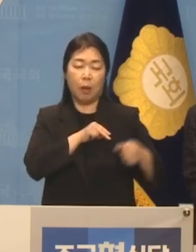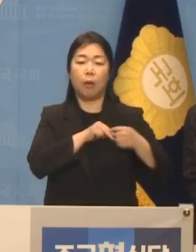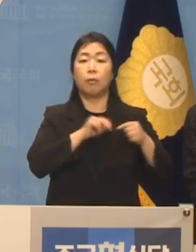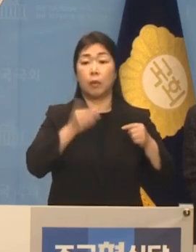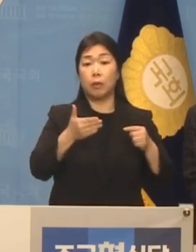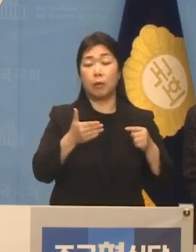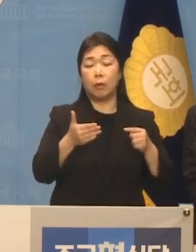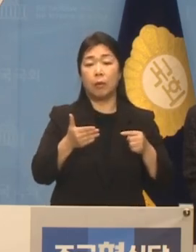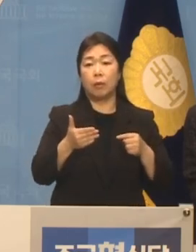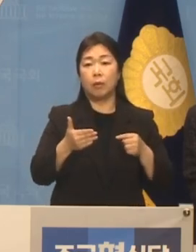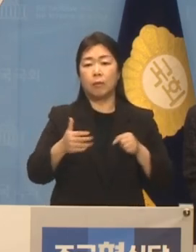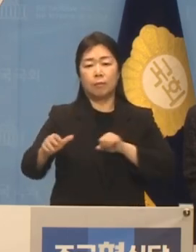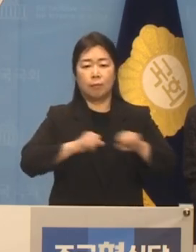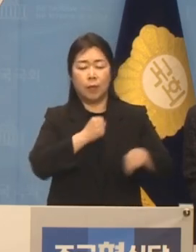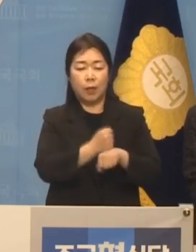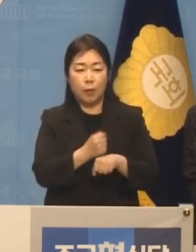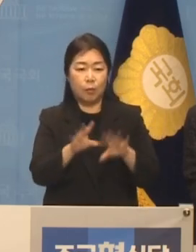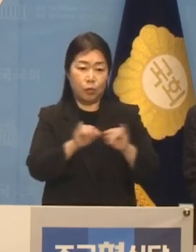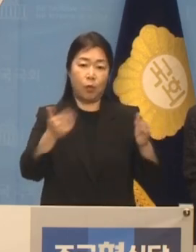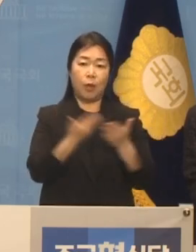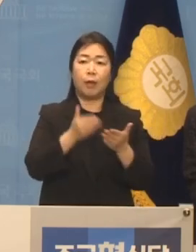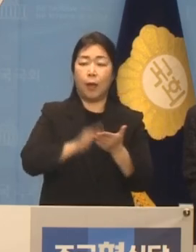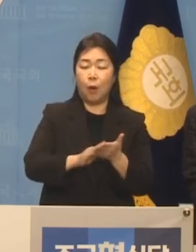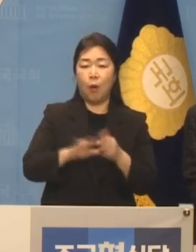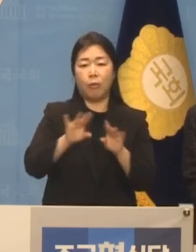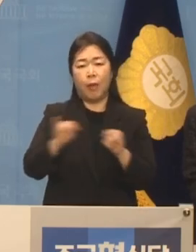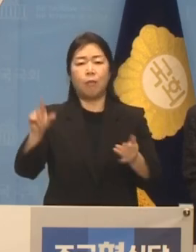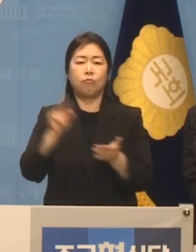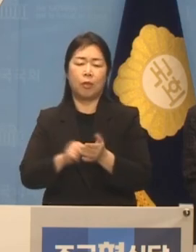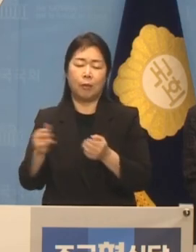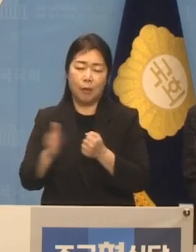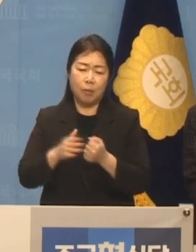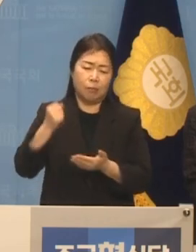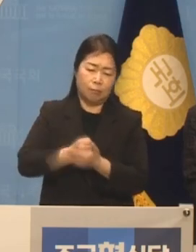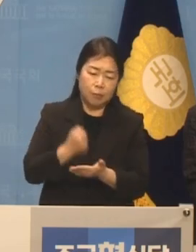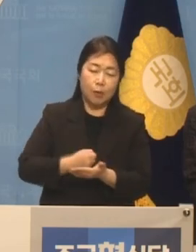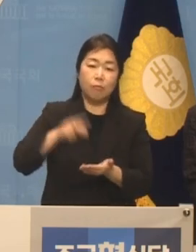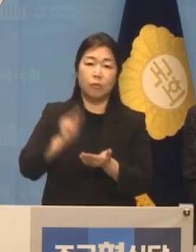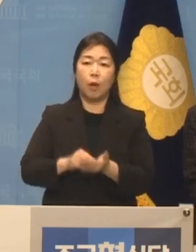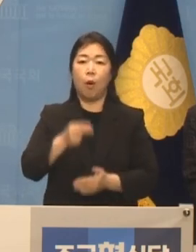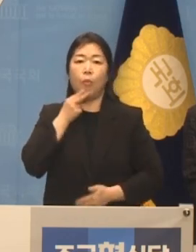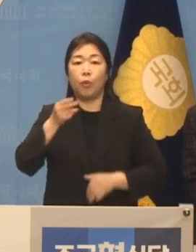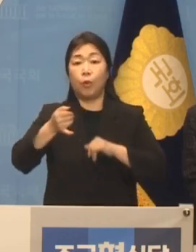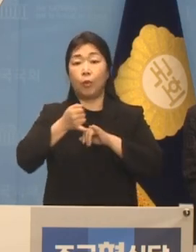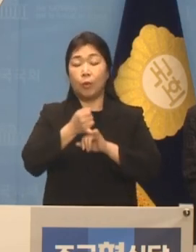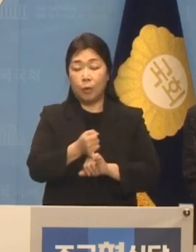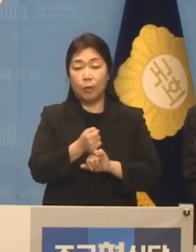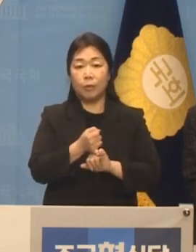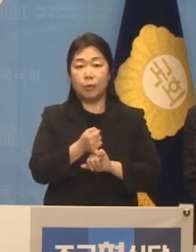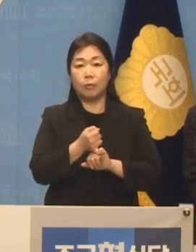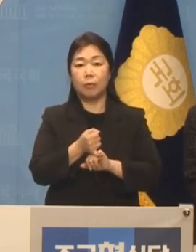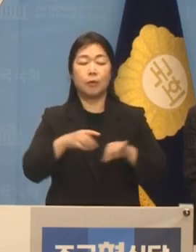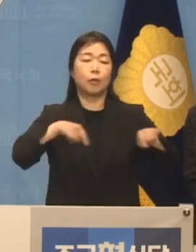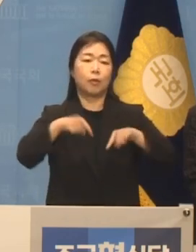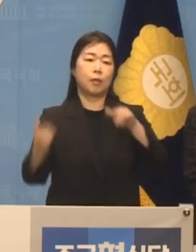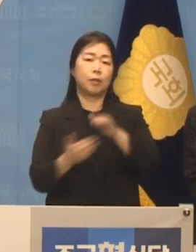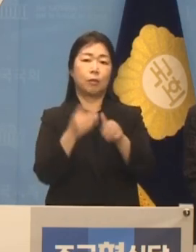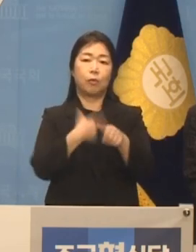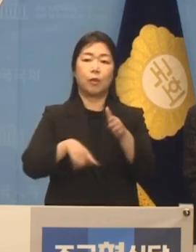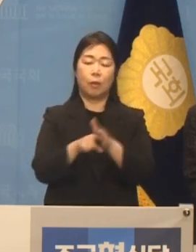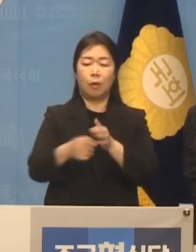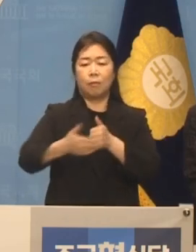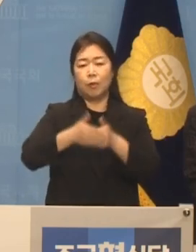그가 담은 부동산 개혁, 땅 때문에 땅을 치는 그런 국민이 없도록 하는 그런 정치를 실현할 수 있도록